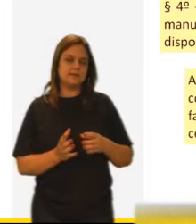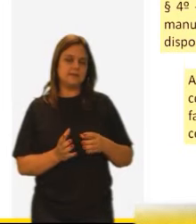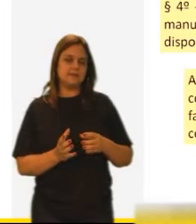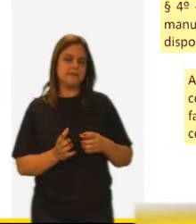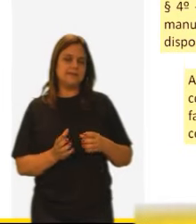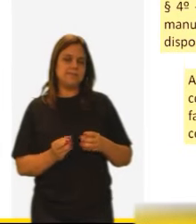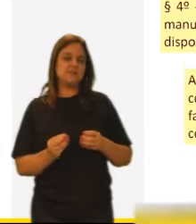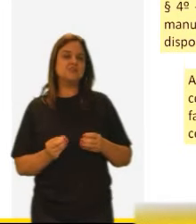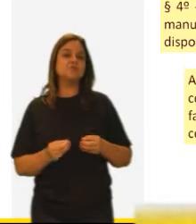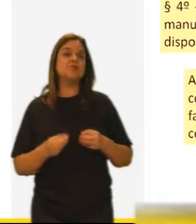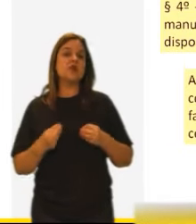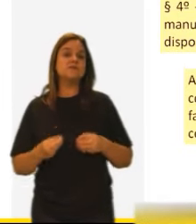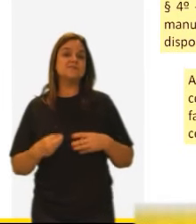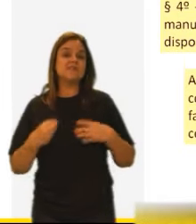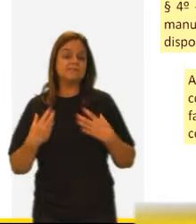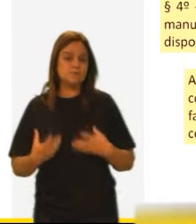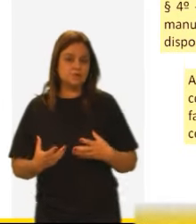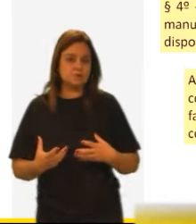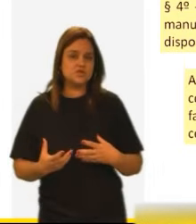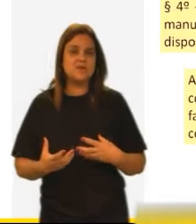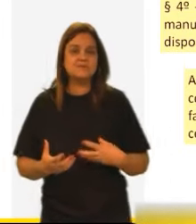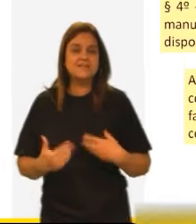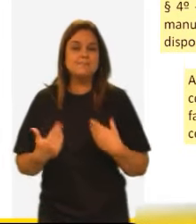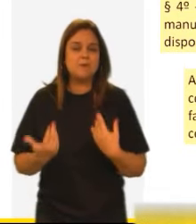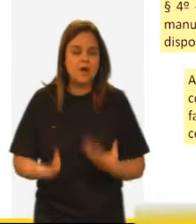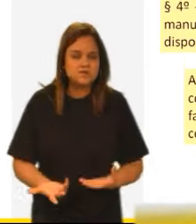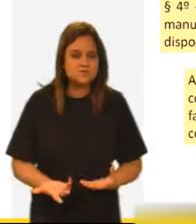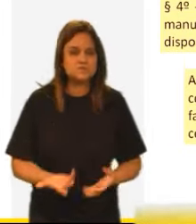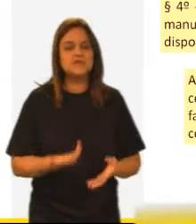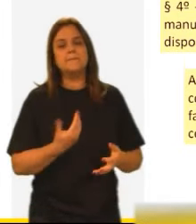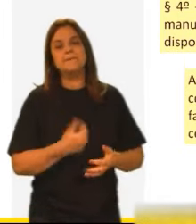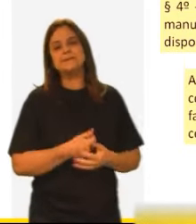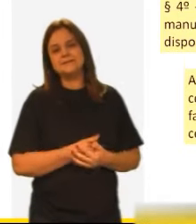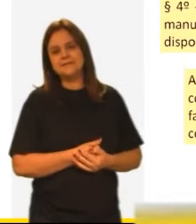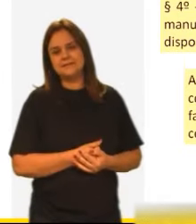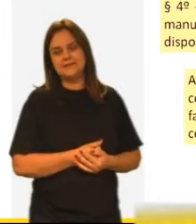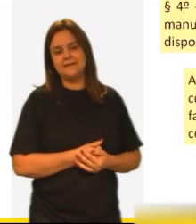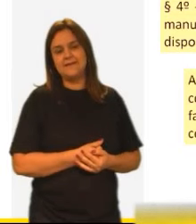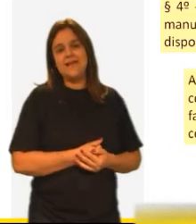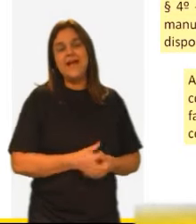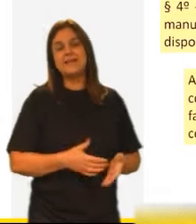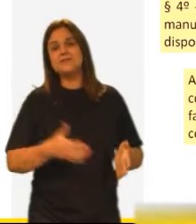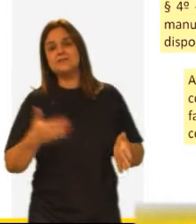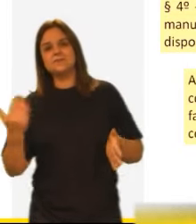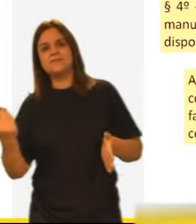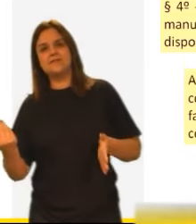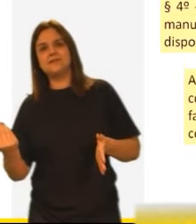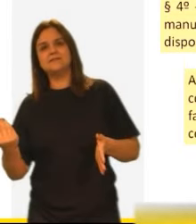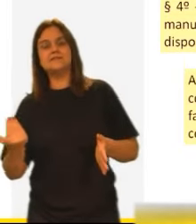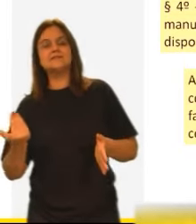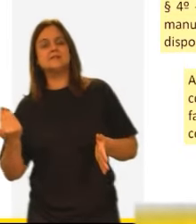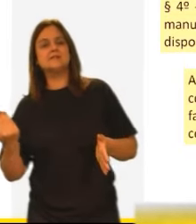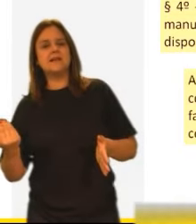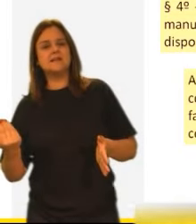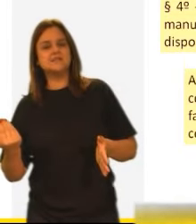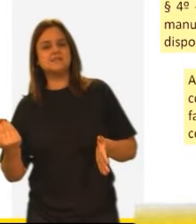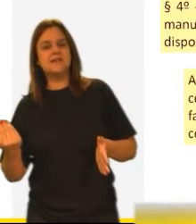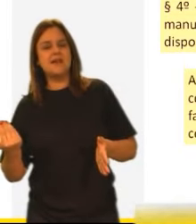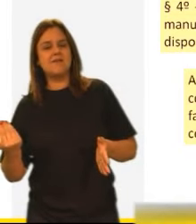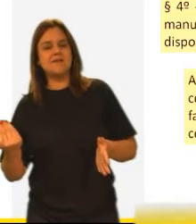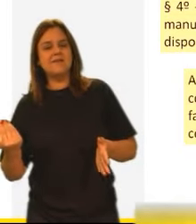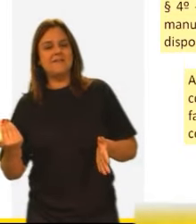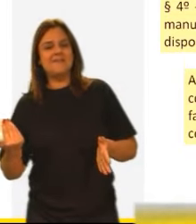o que uma lei para instituir novos tributos, novos impostos, precisa ter. Aqui nós estamos falando da